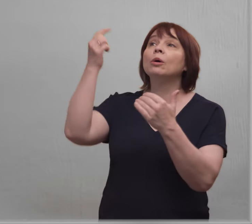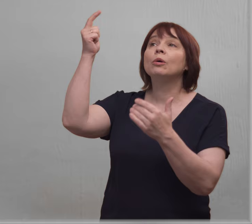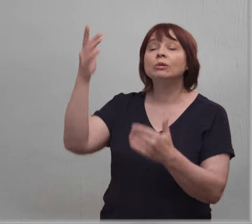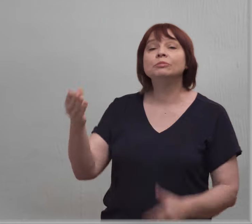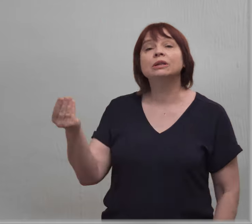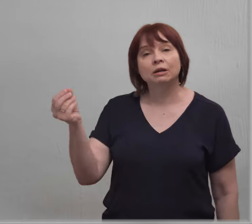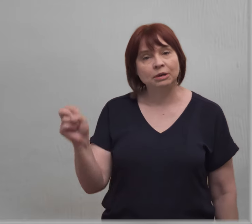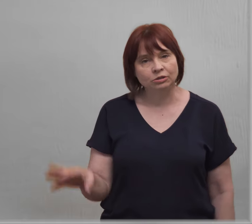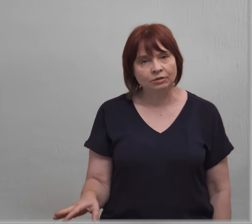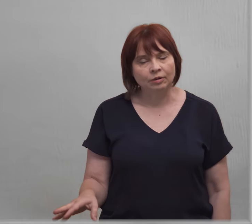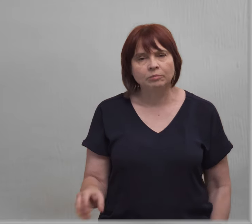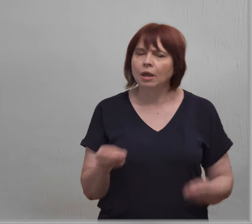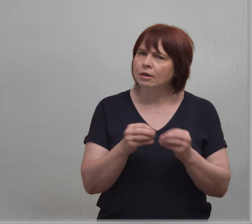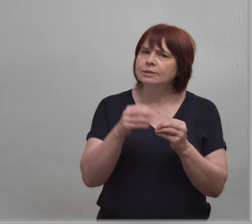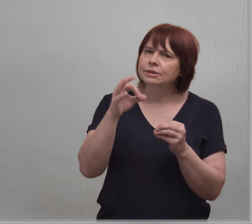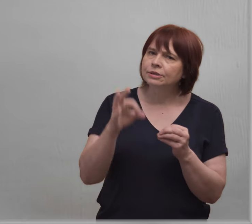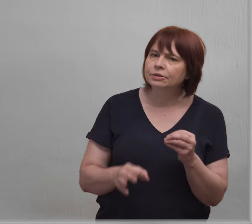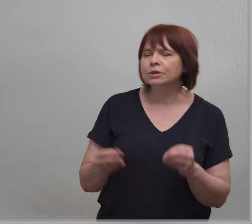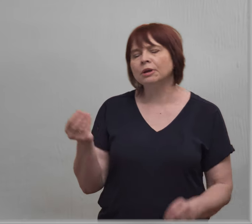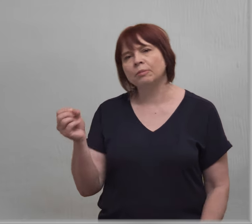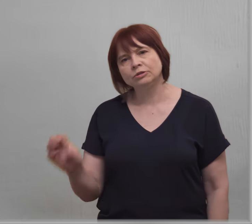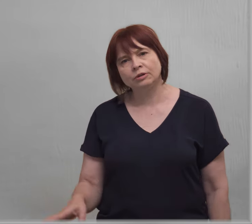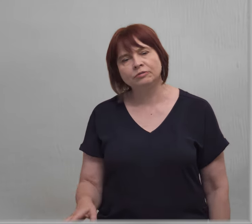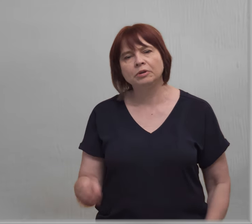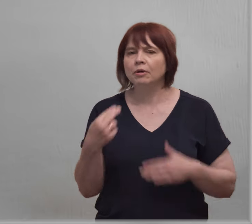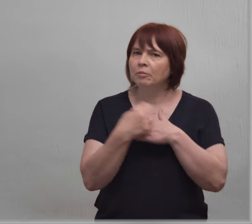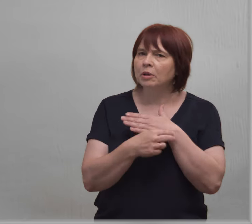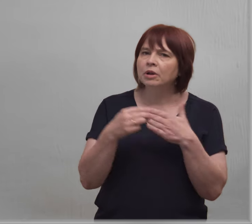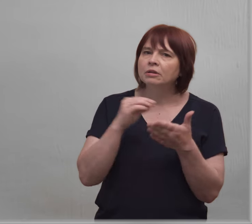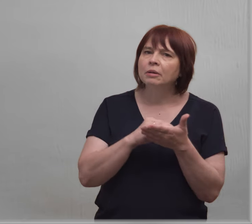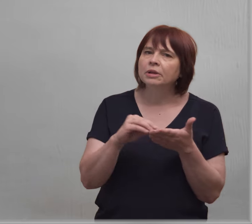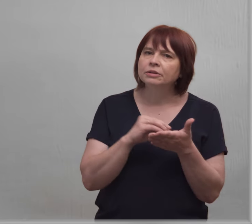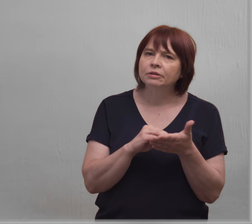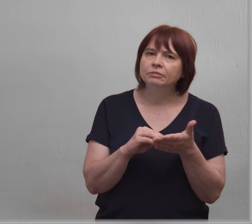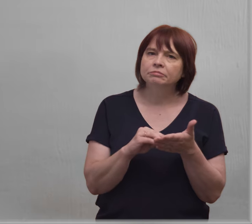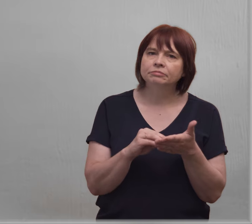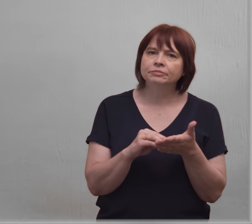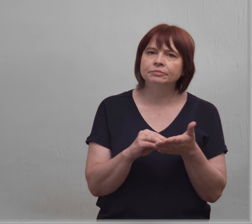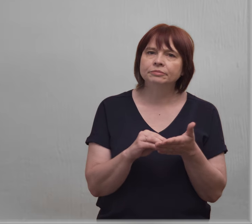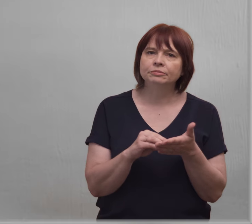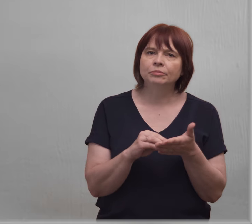десятина, какая важная эта часть. Слово Божие говорит о том, что